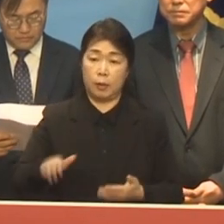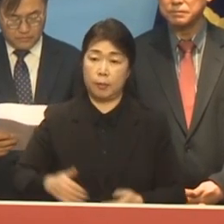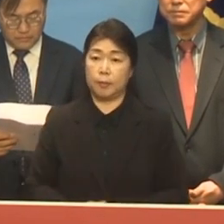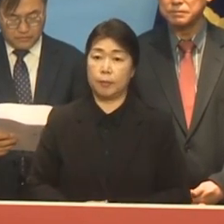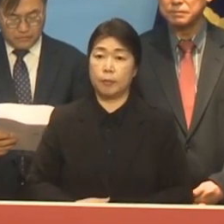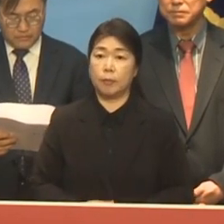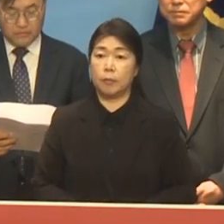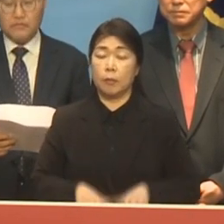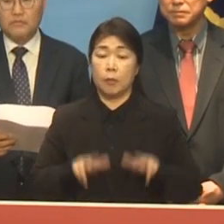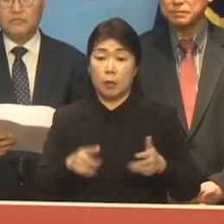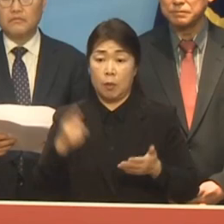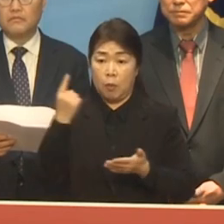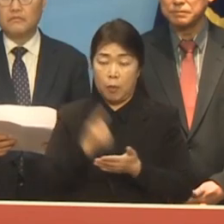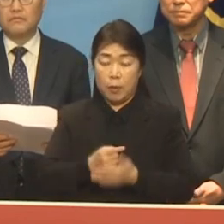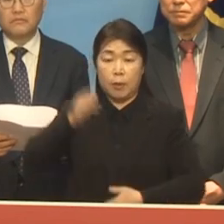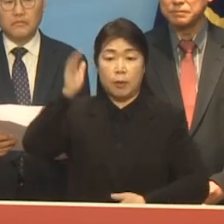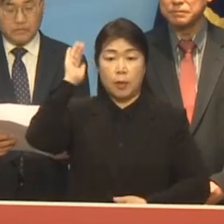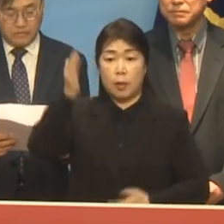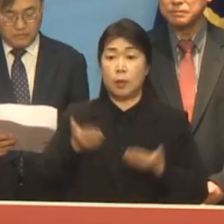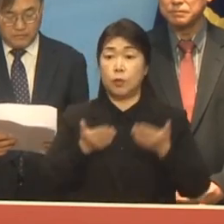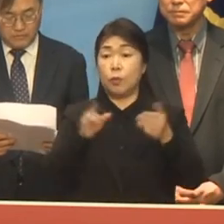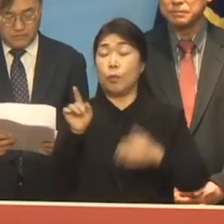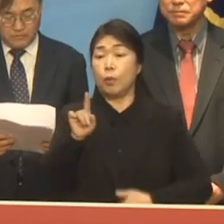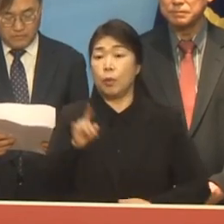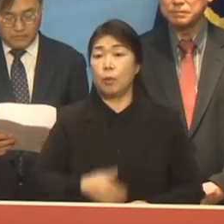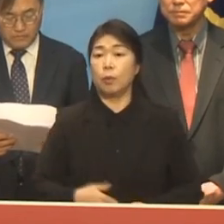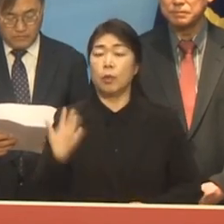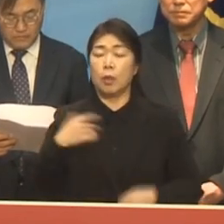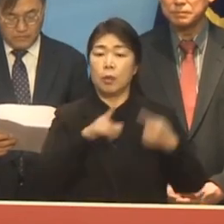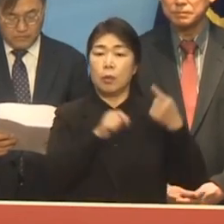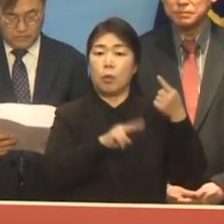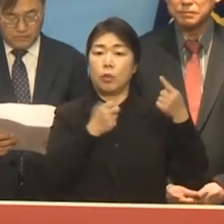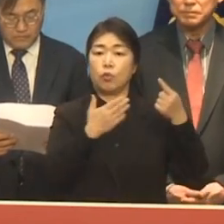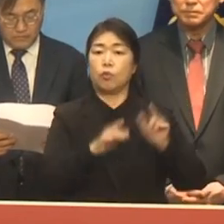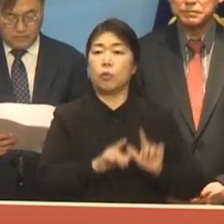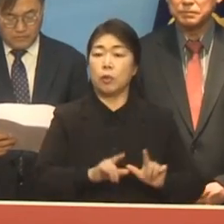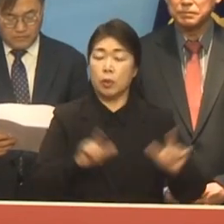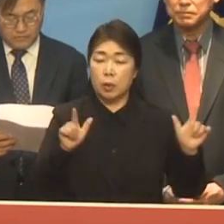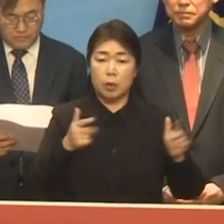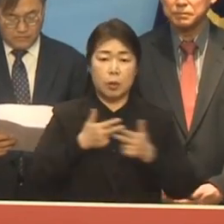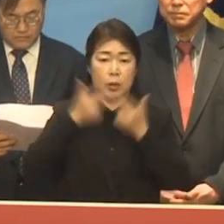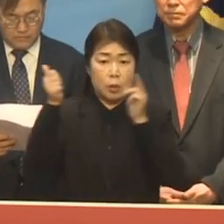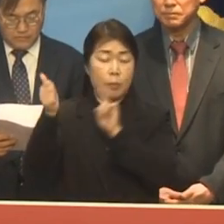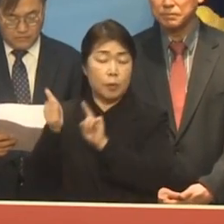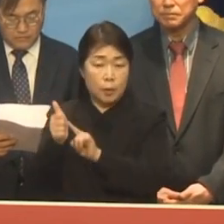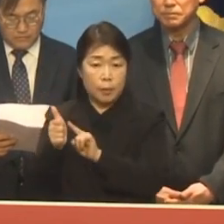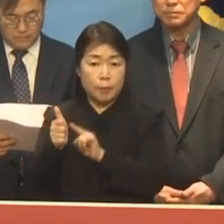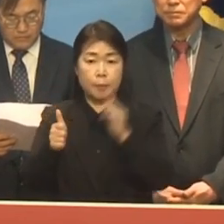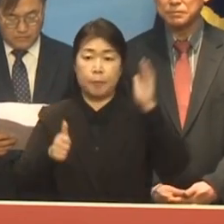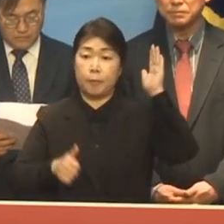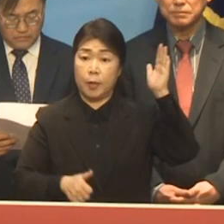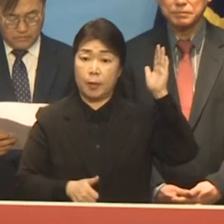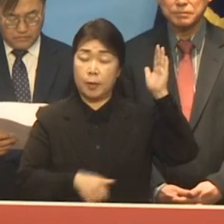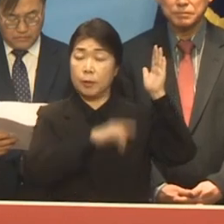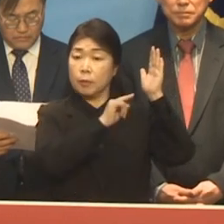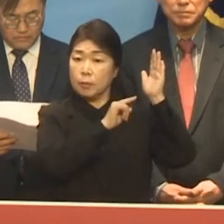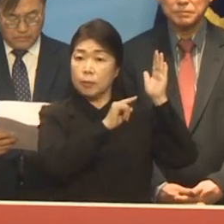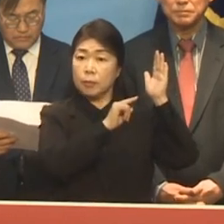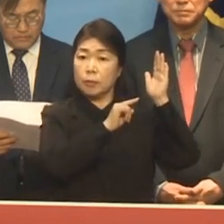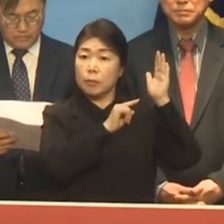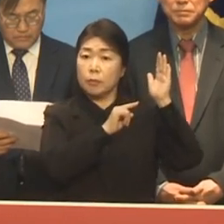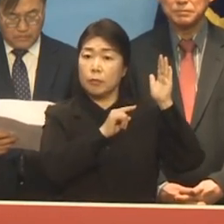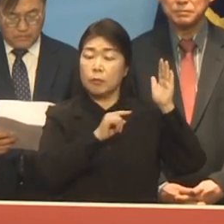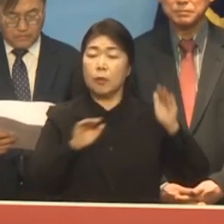오늘 이 자리에 선 것은 지난 1월 19일 이재명 더불어민주당 대표가